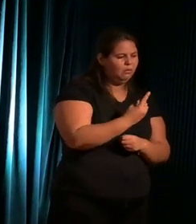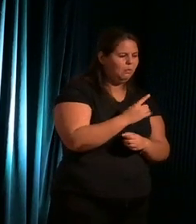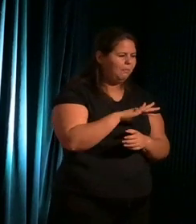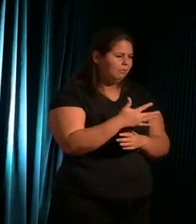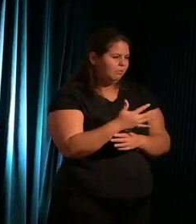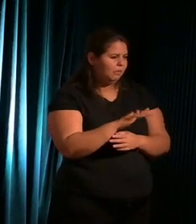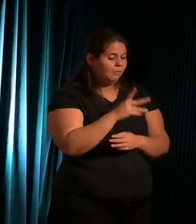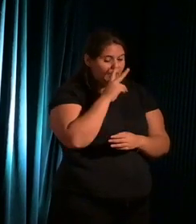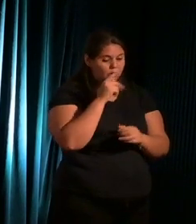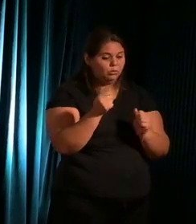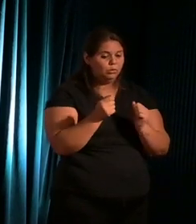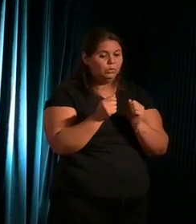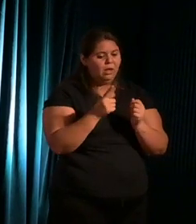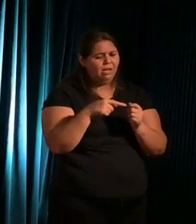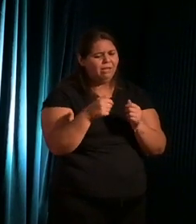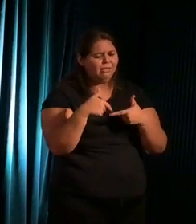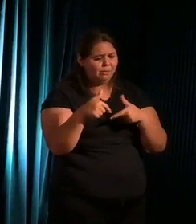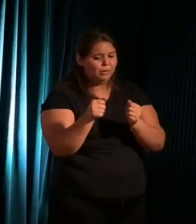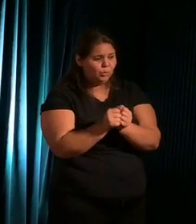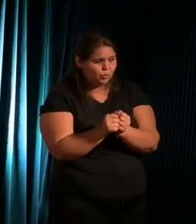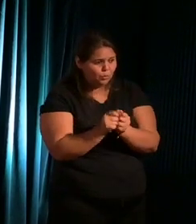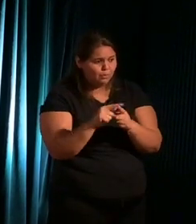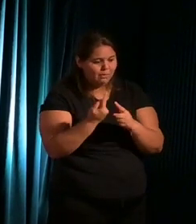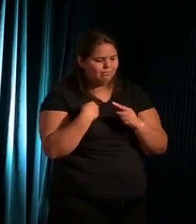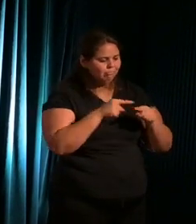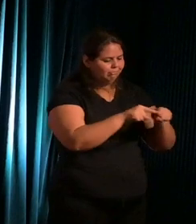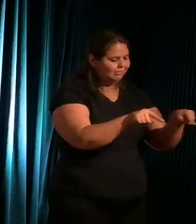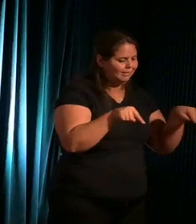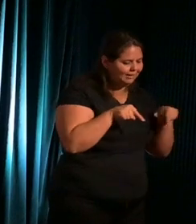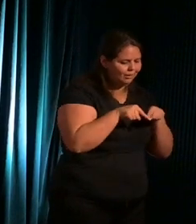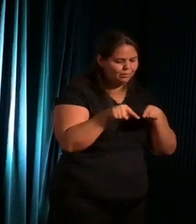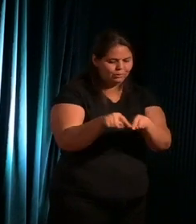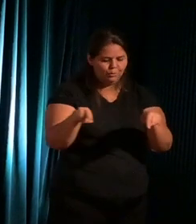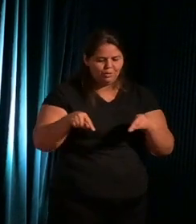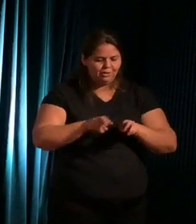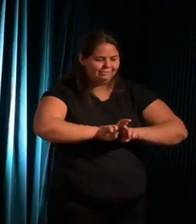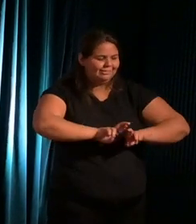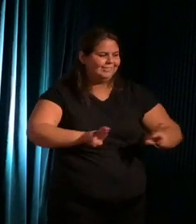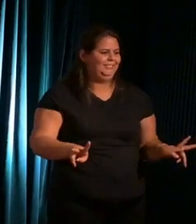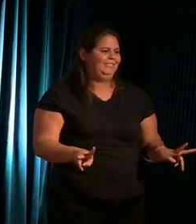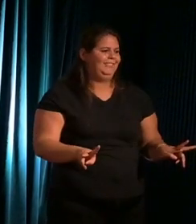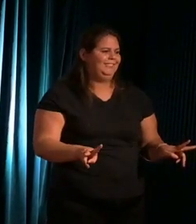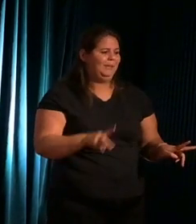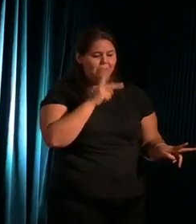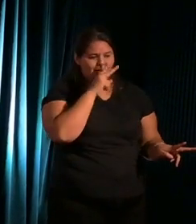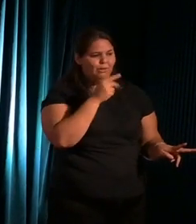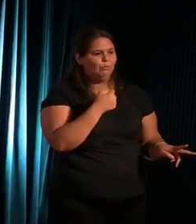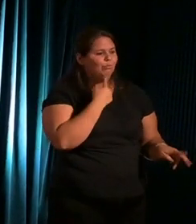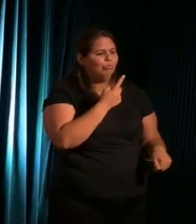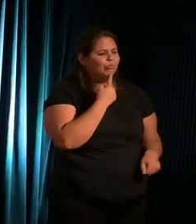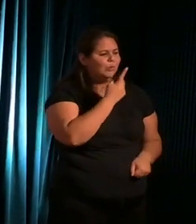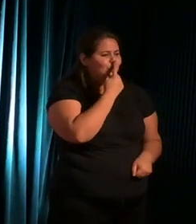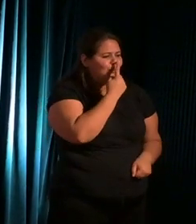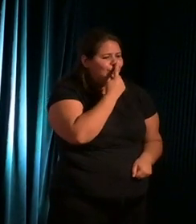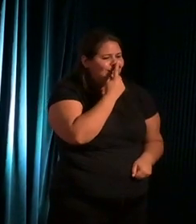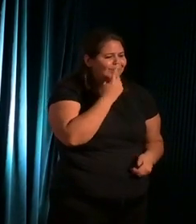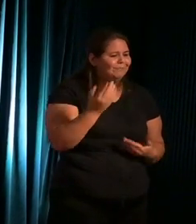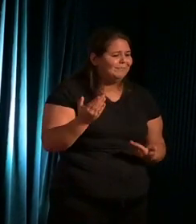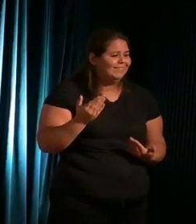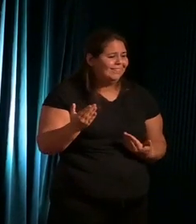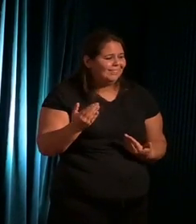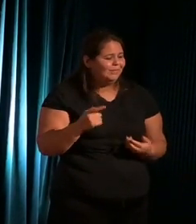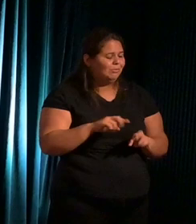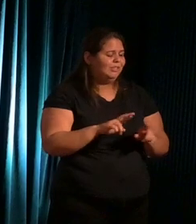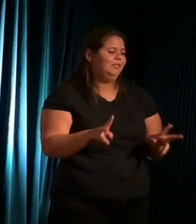juntos e distantes, porque eu estava numa área muito específica da conservação, né? Mas, pouco para mencionar